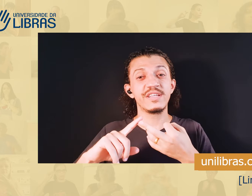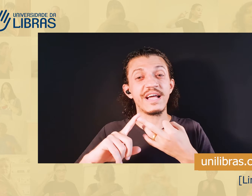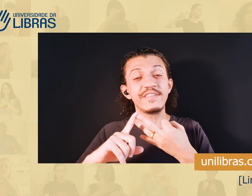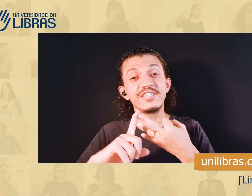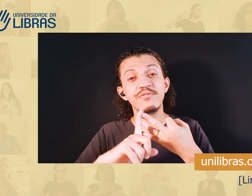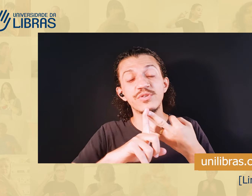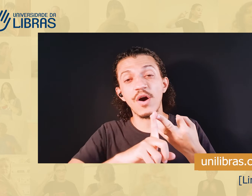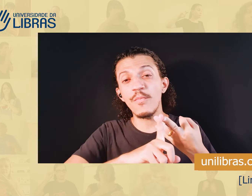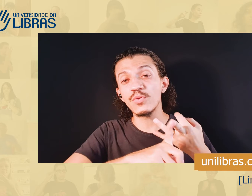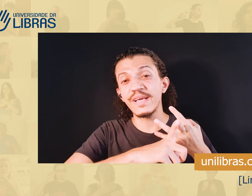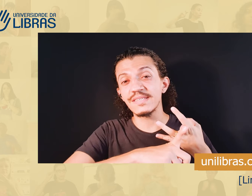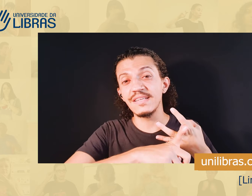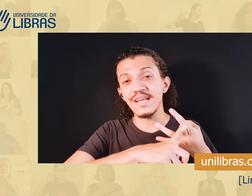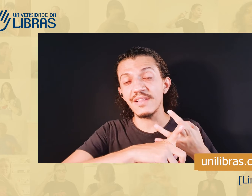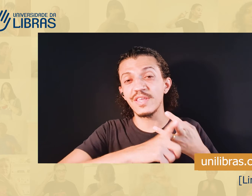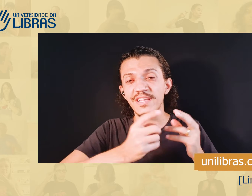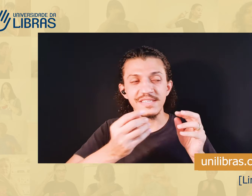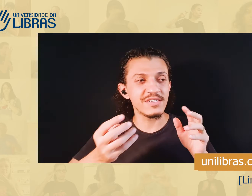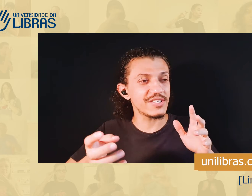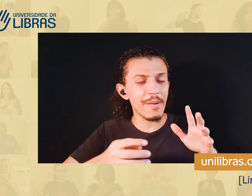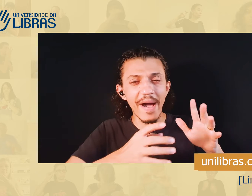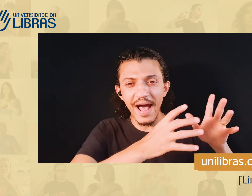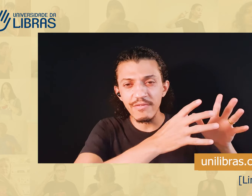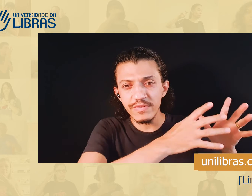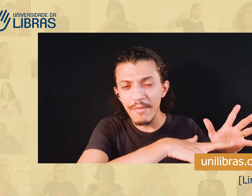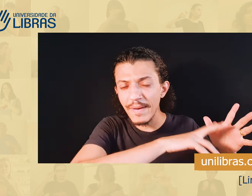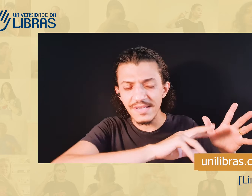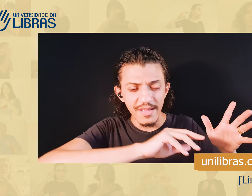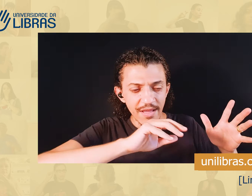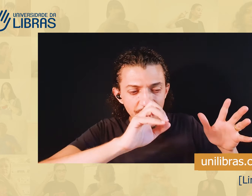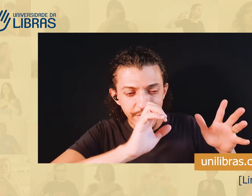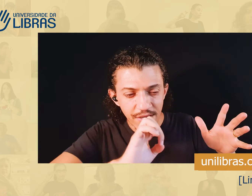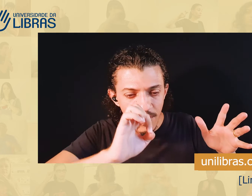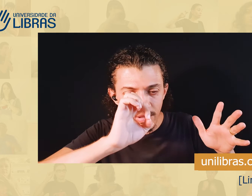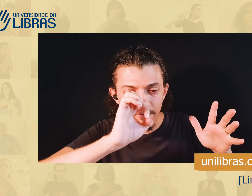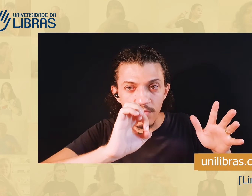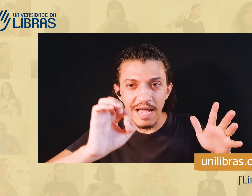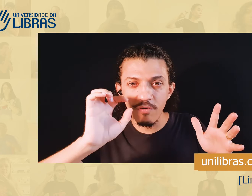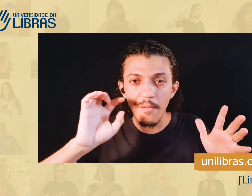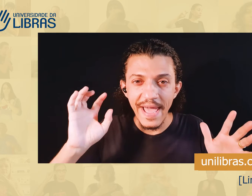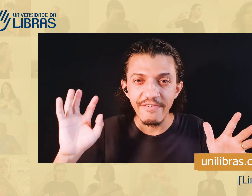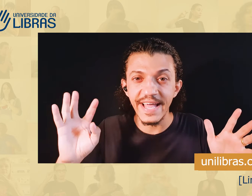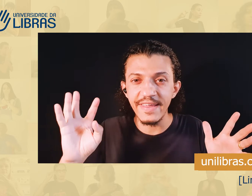estava deixando de usar o português sinalizado, que assim, já tinha parado um tempo, mas de vez em quando ele voltava igual uma erva daninha,